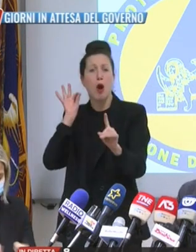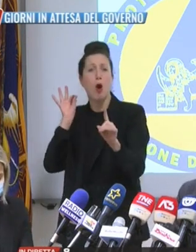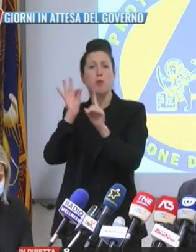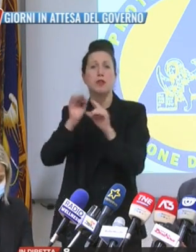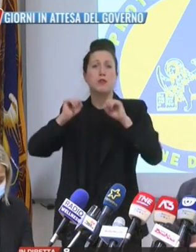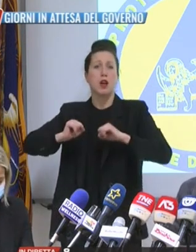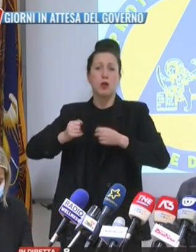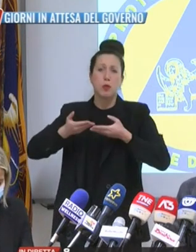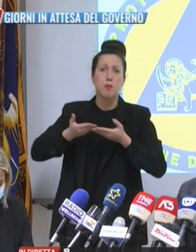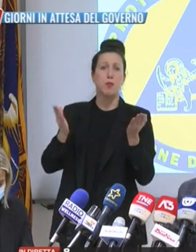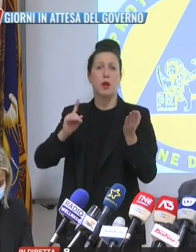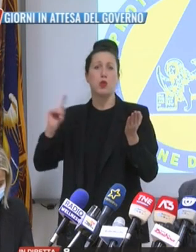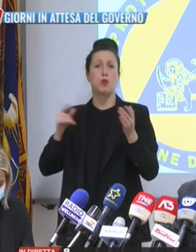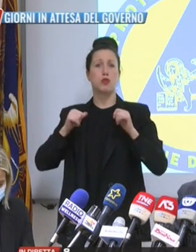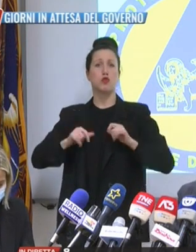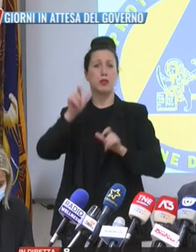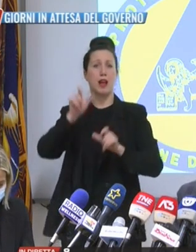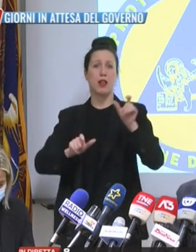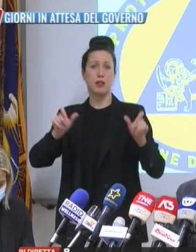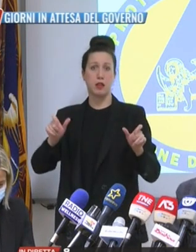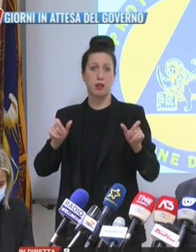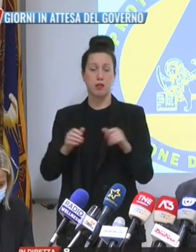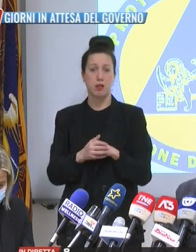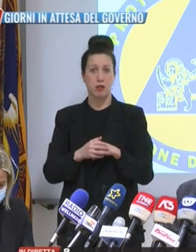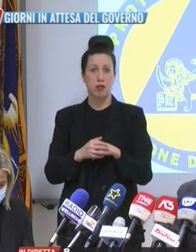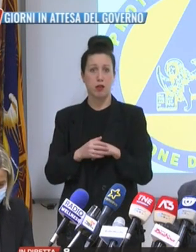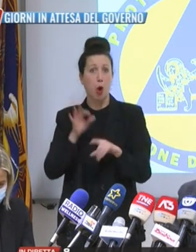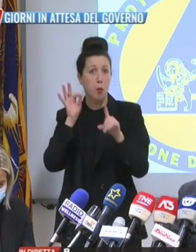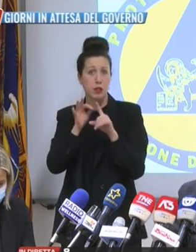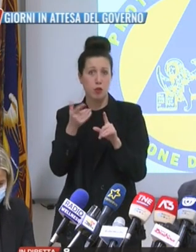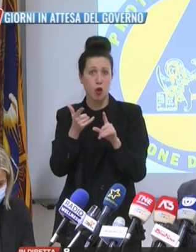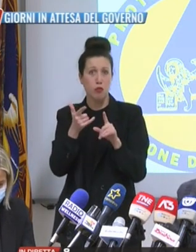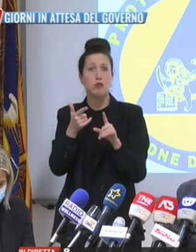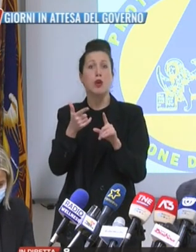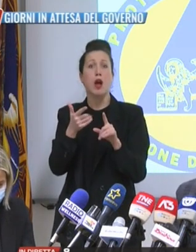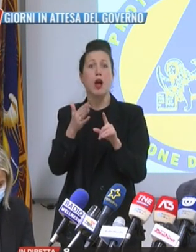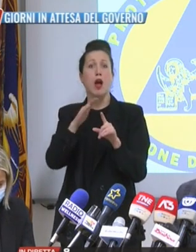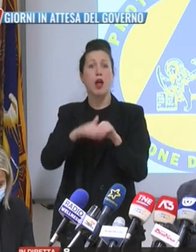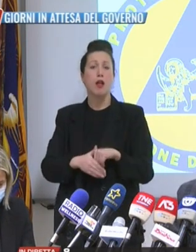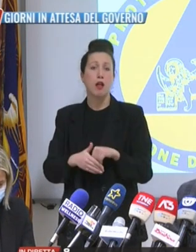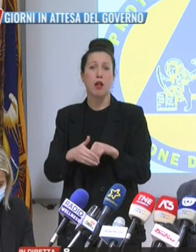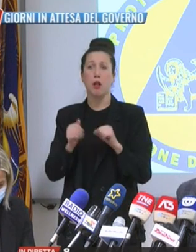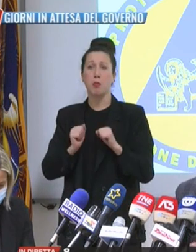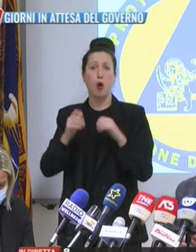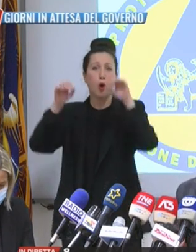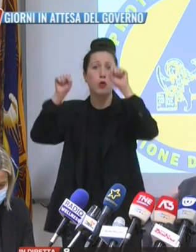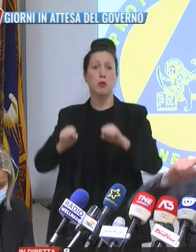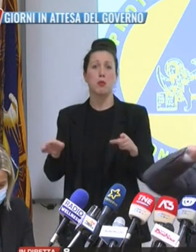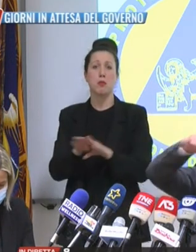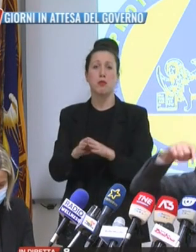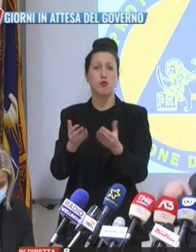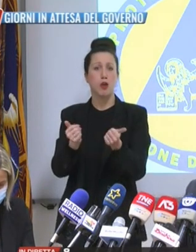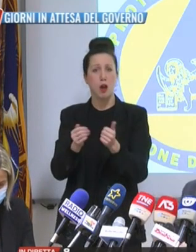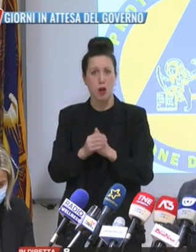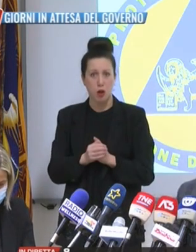chiudere i riflettori, tirare su le tende e ci vediamo quando sarà venuto fuori il casino. Ma avete presente se nessuno di noi,